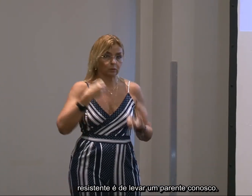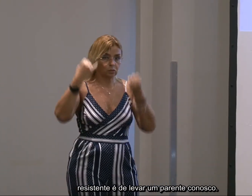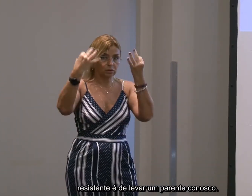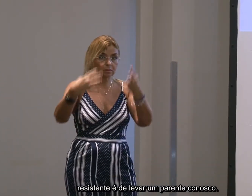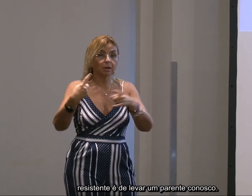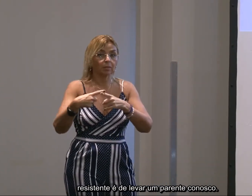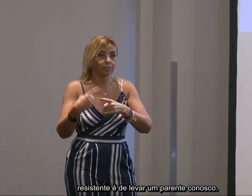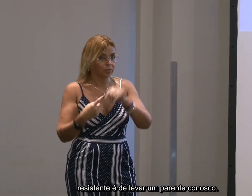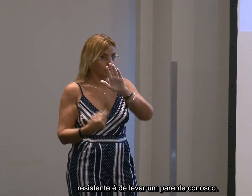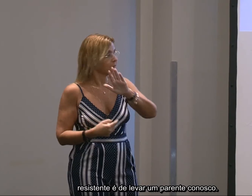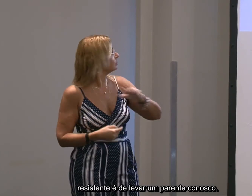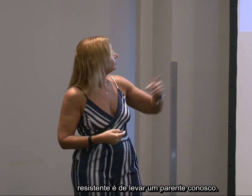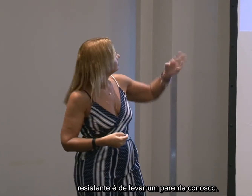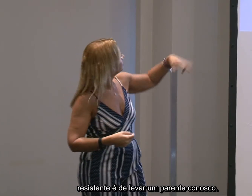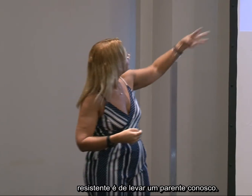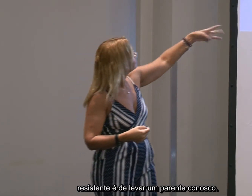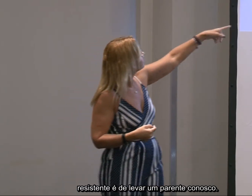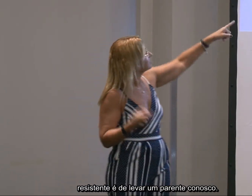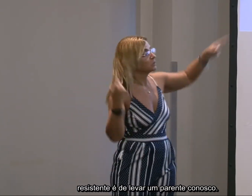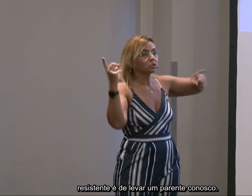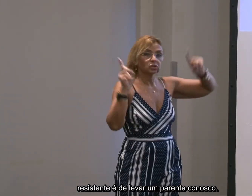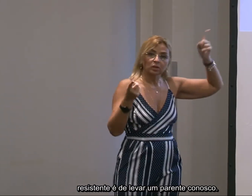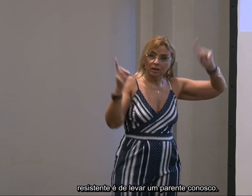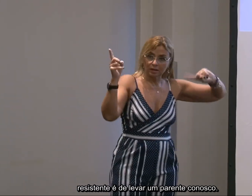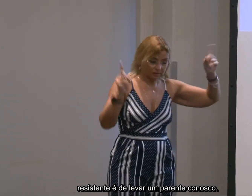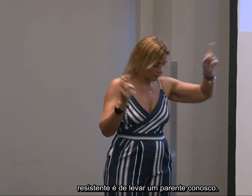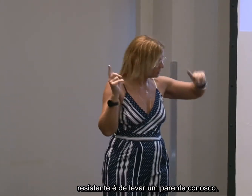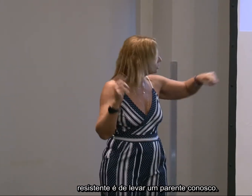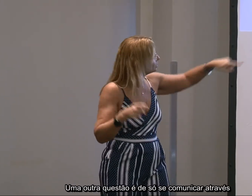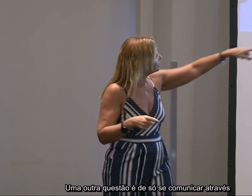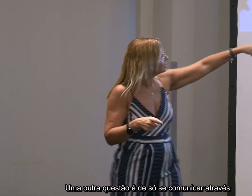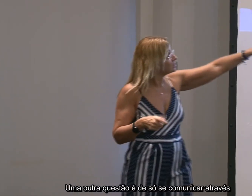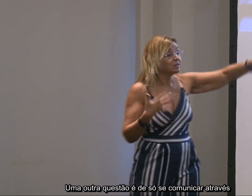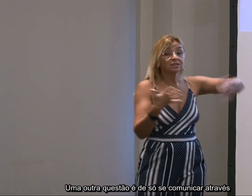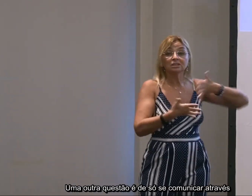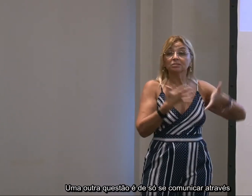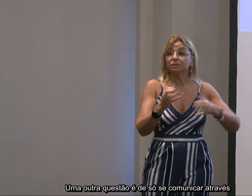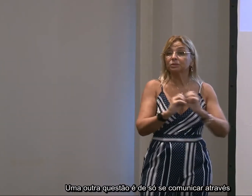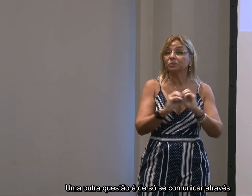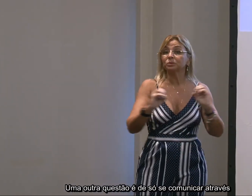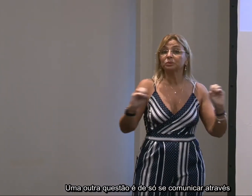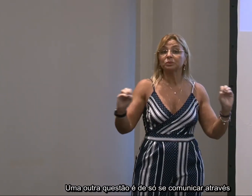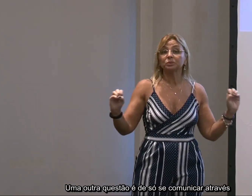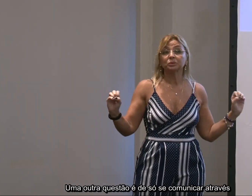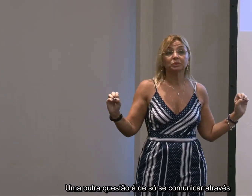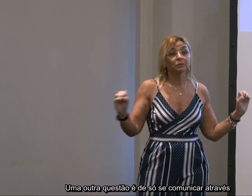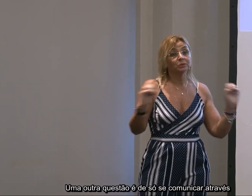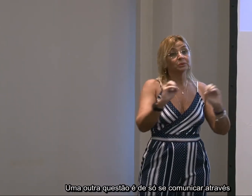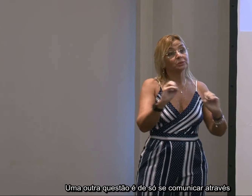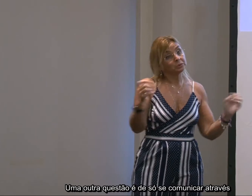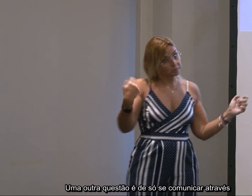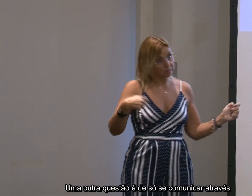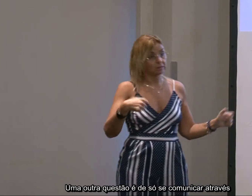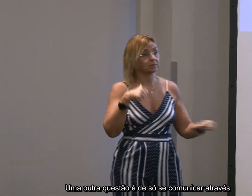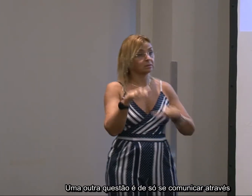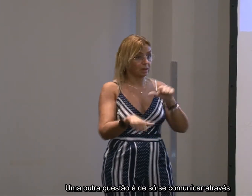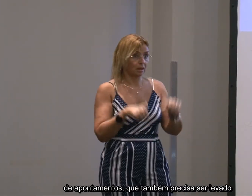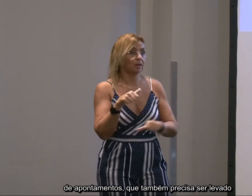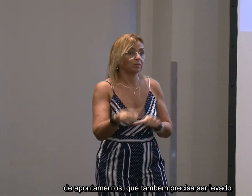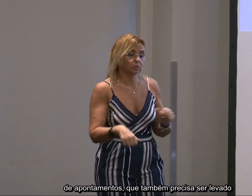é de levar um parente conosco. Né? Uma outra questão é só se comunicar através de